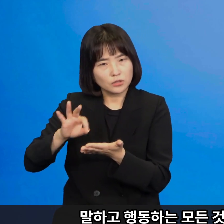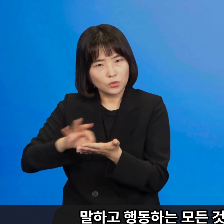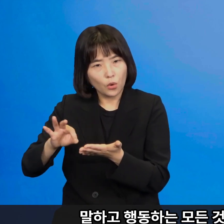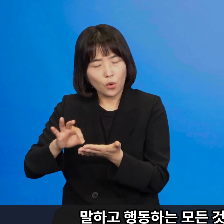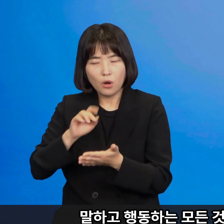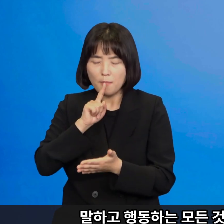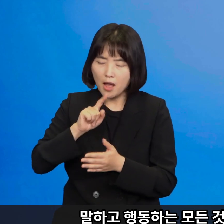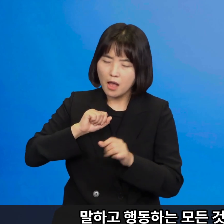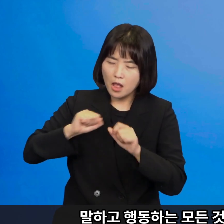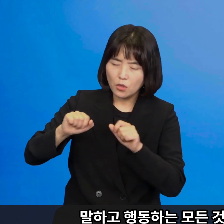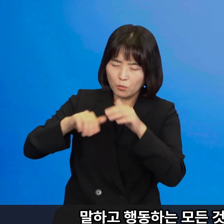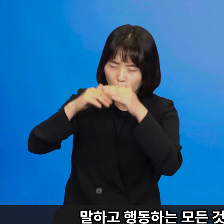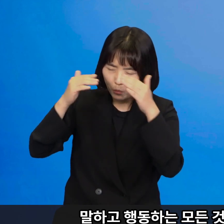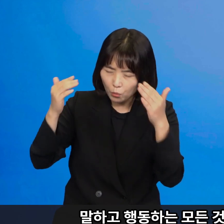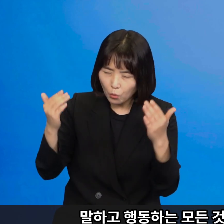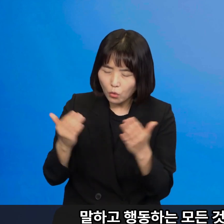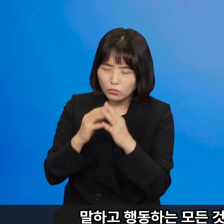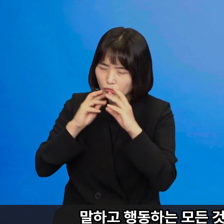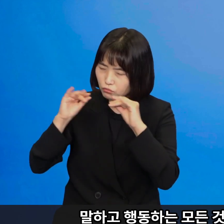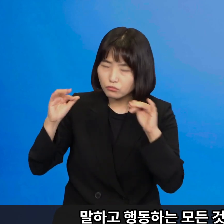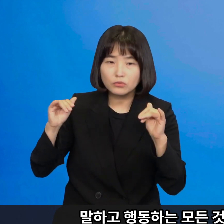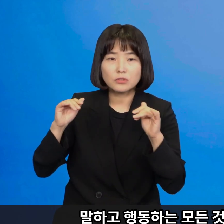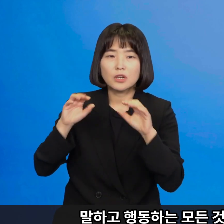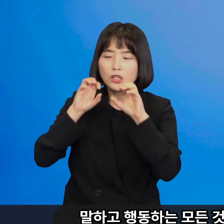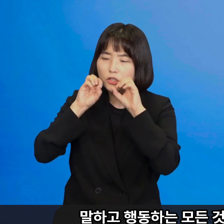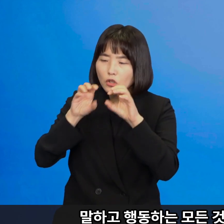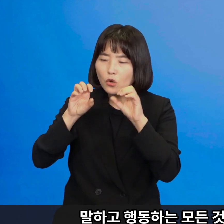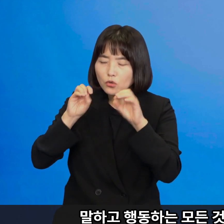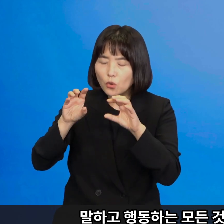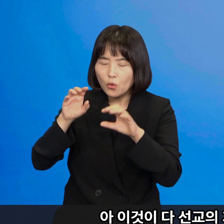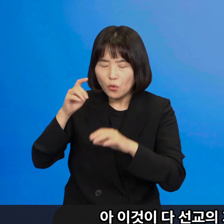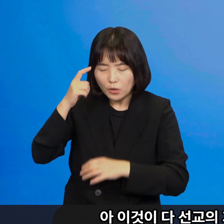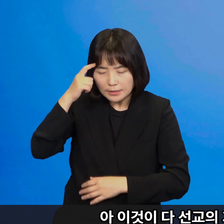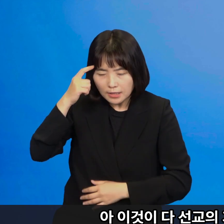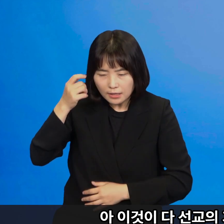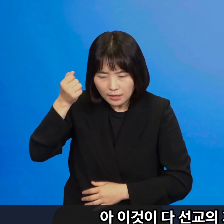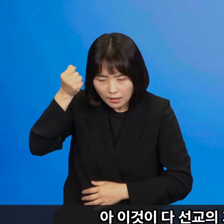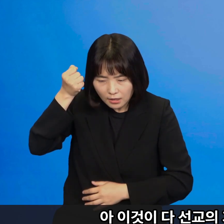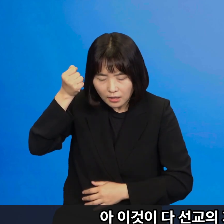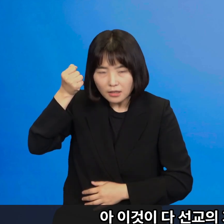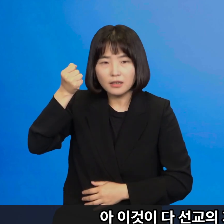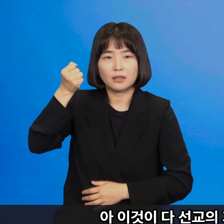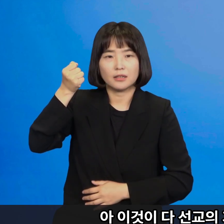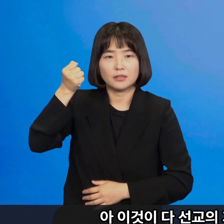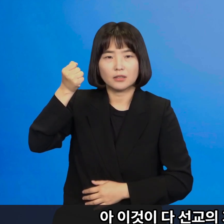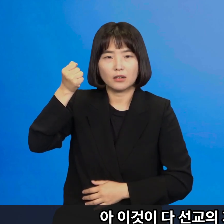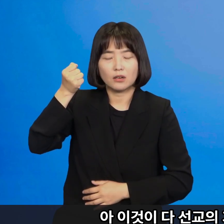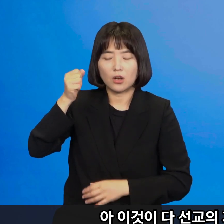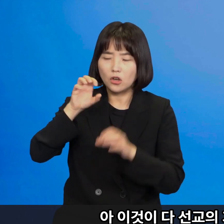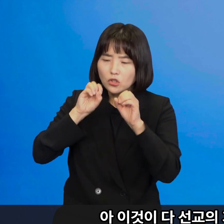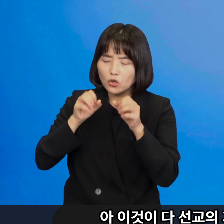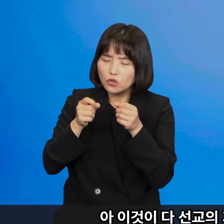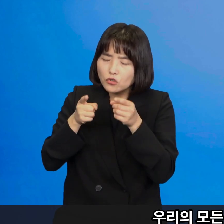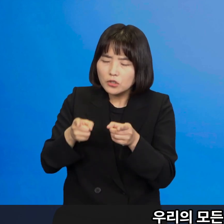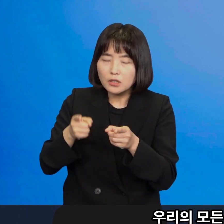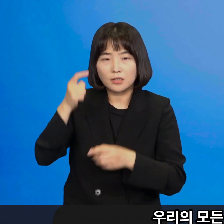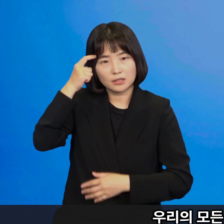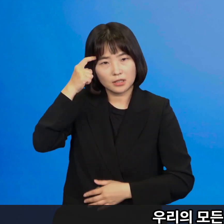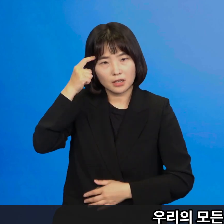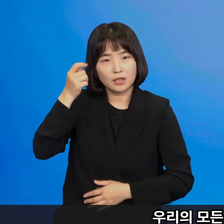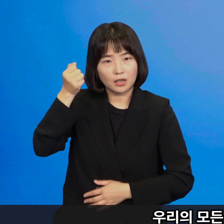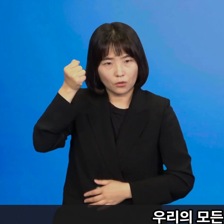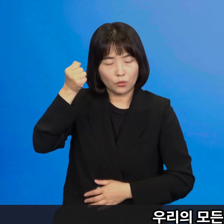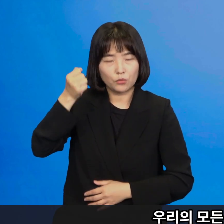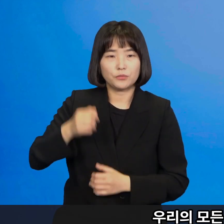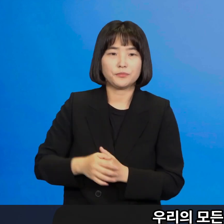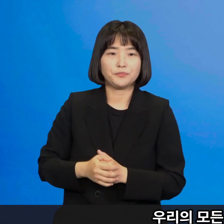행동하는 모든 것을 다 선교적으로 생각해서 이것이 다 선교의 기회라고 여기는 것이고 우리의 모든